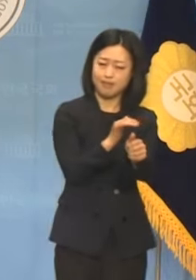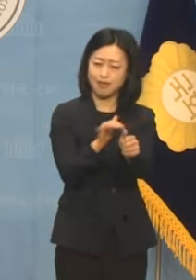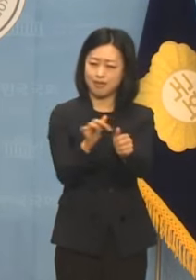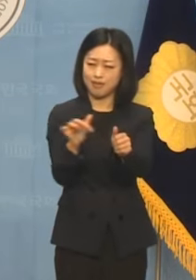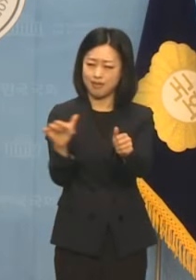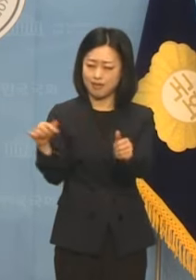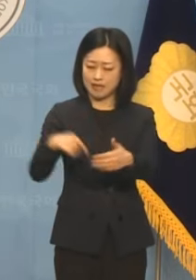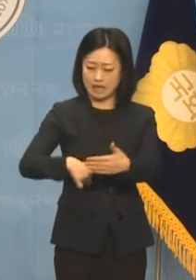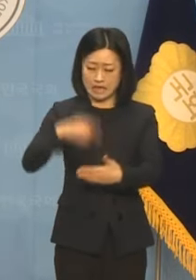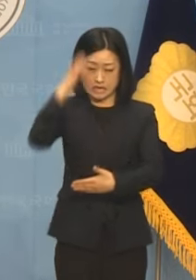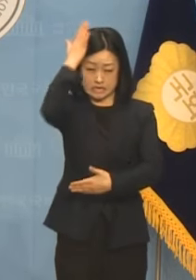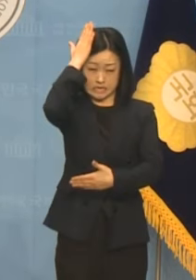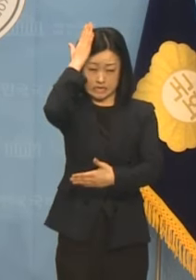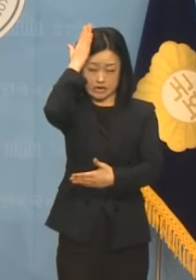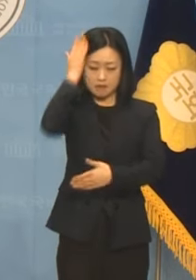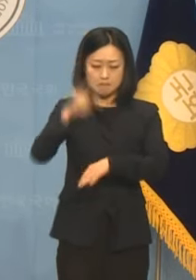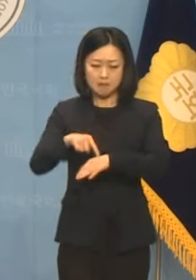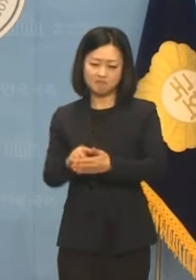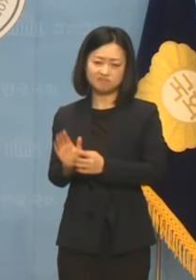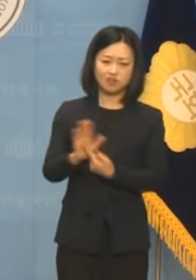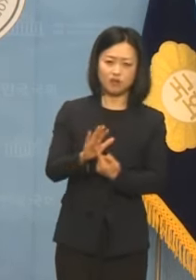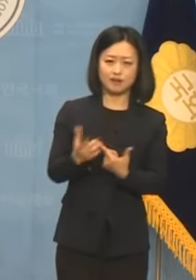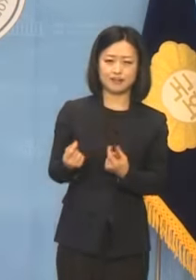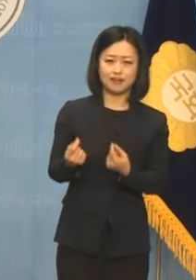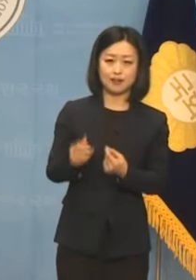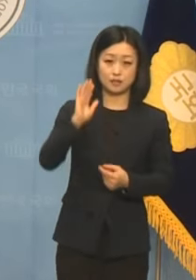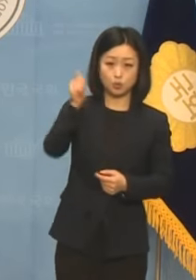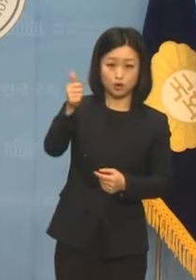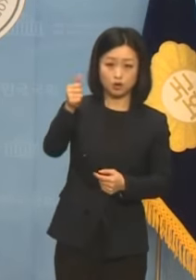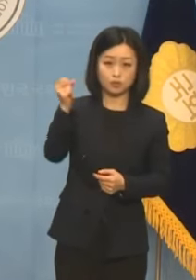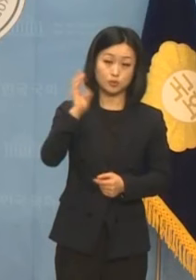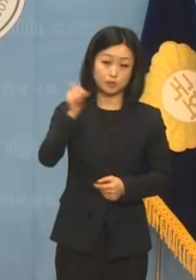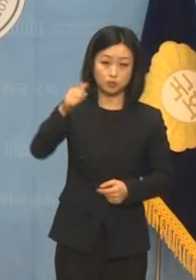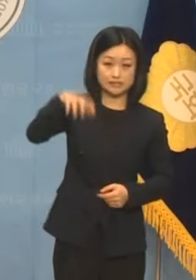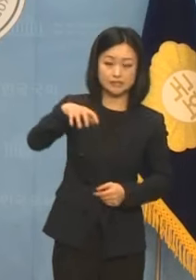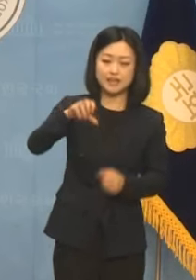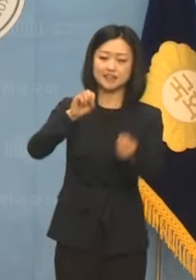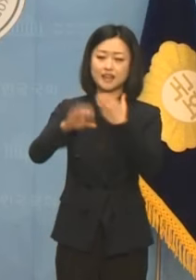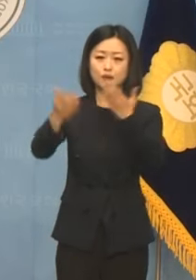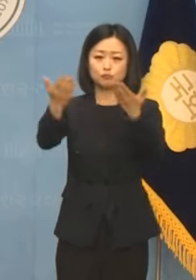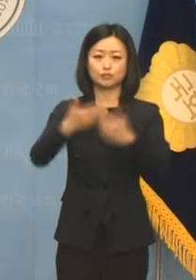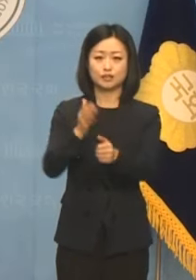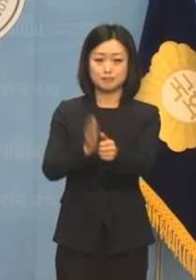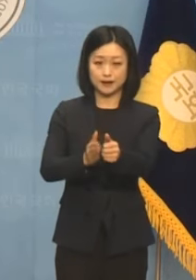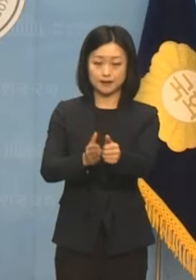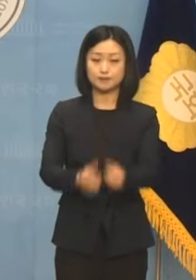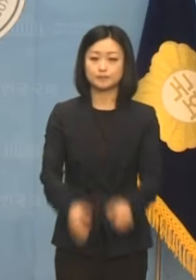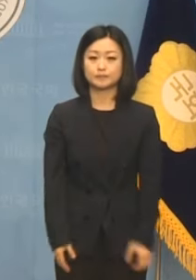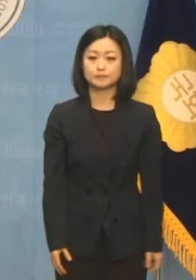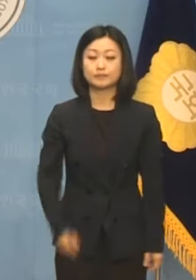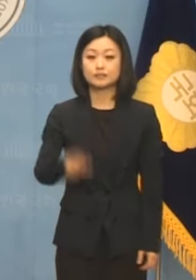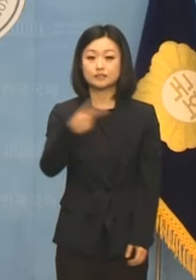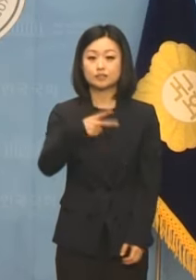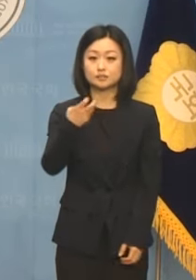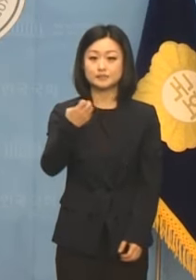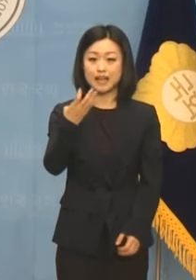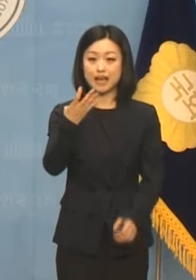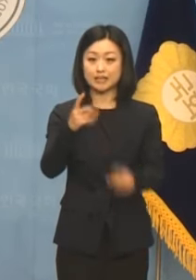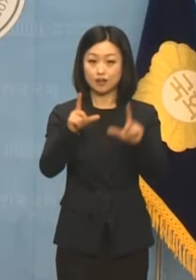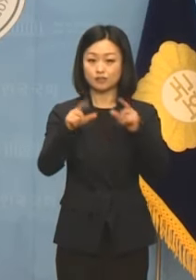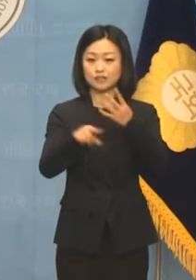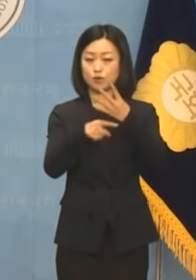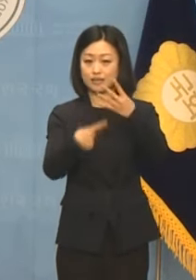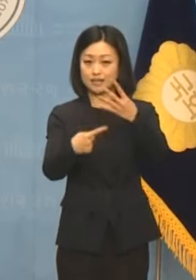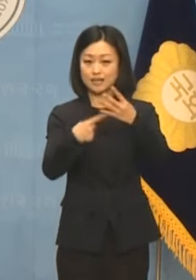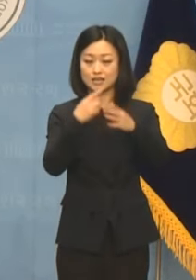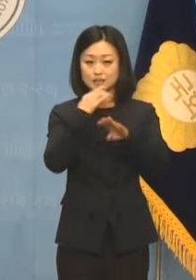속내가 드러난 것입니다 대통령과 대통령실의 답을 기다리겠습니다 2024년 4월 1일